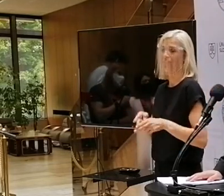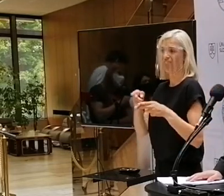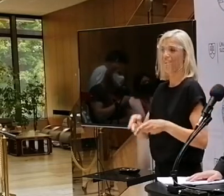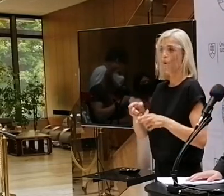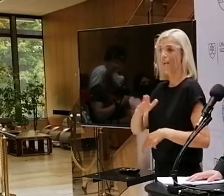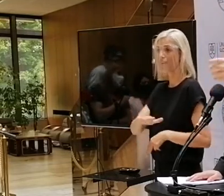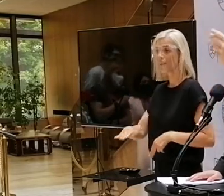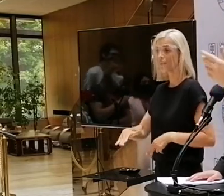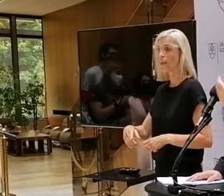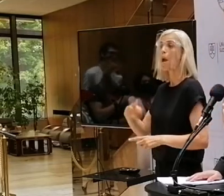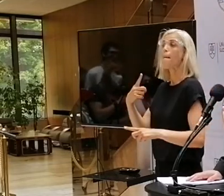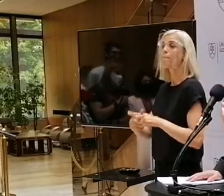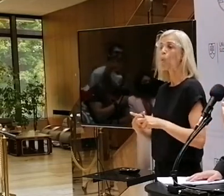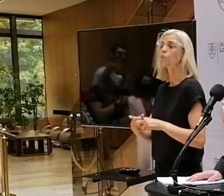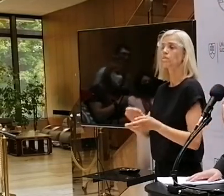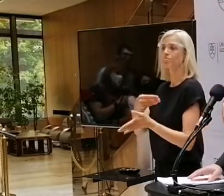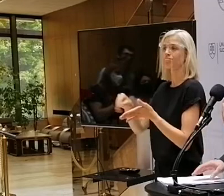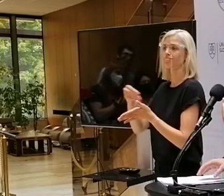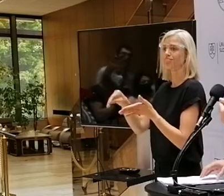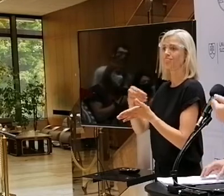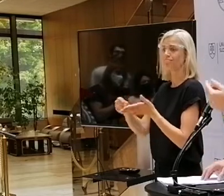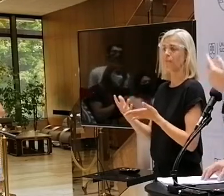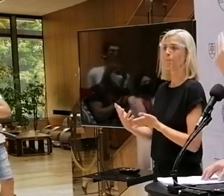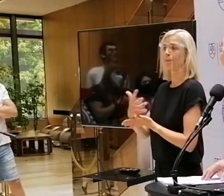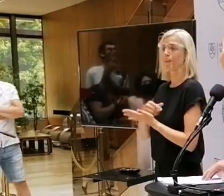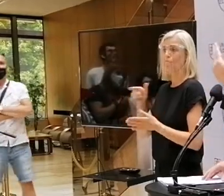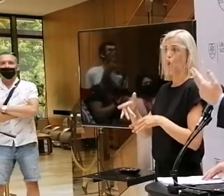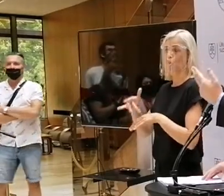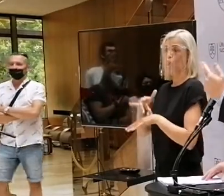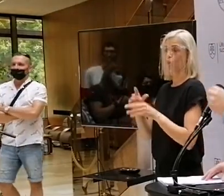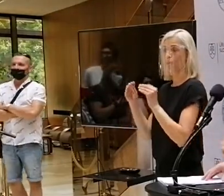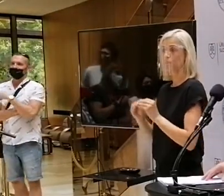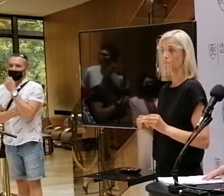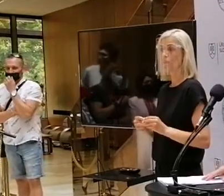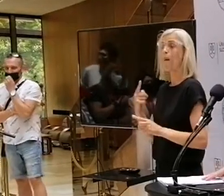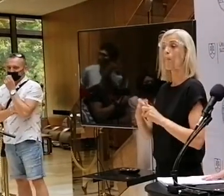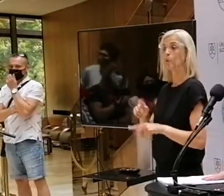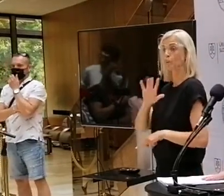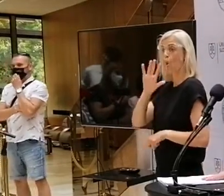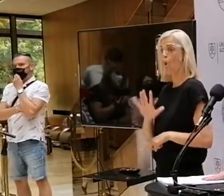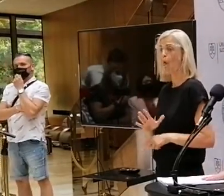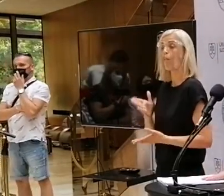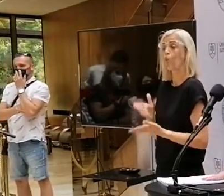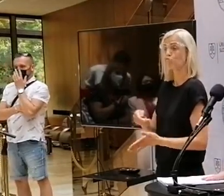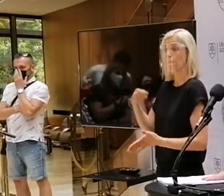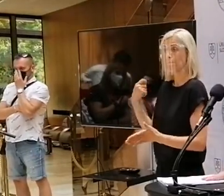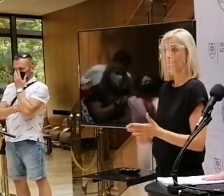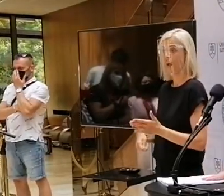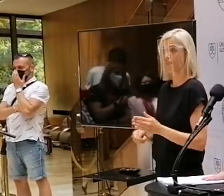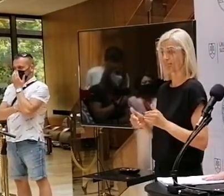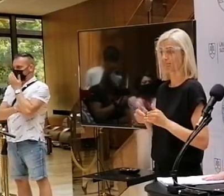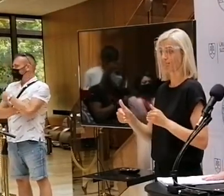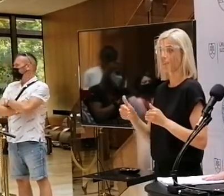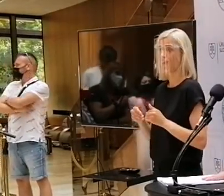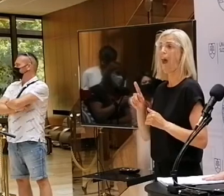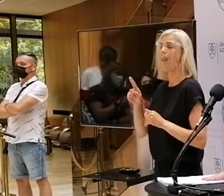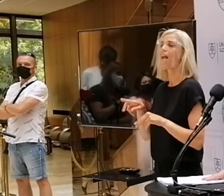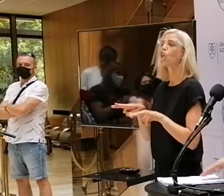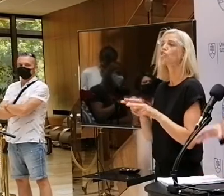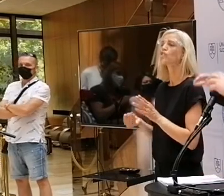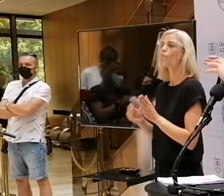tým pádom o platenie príjmov do dôchodkového systému, a aby sme zohľadnili aj už platný, aj keď ešte nie účinný